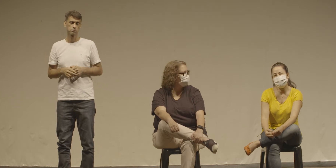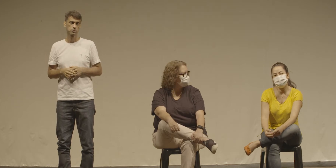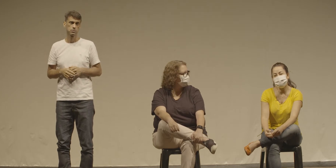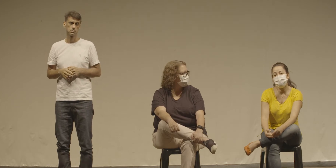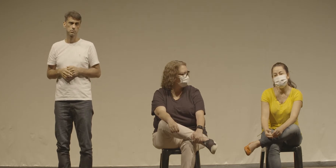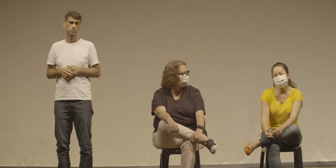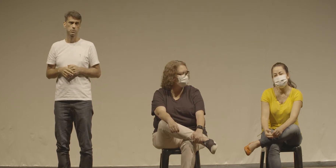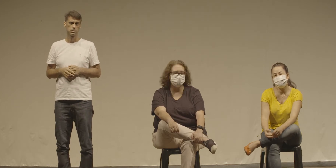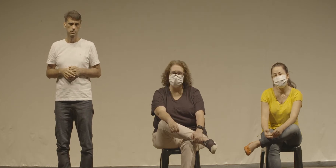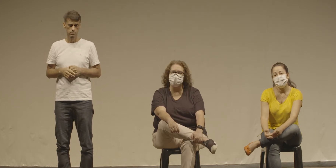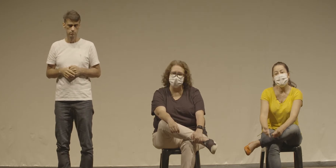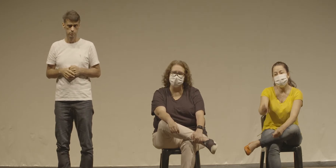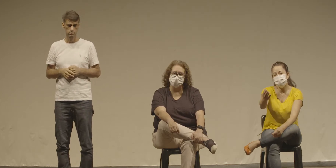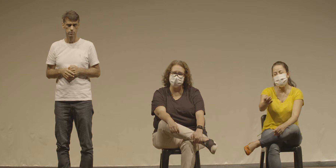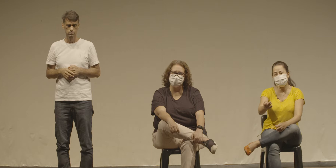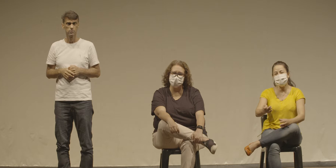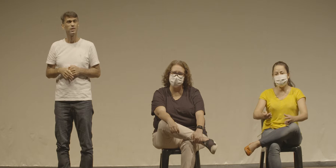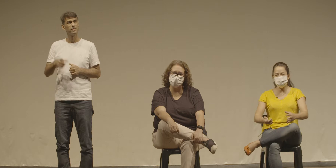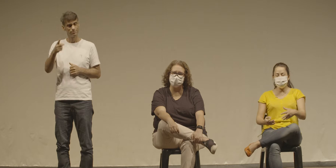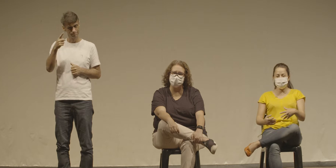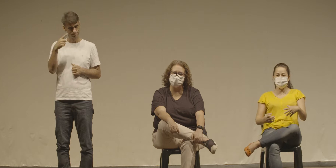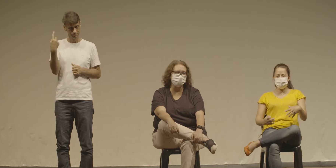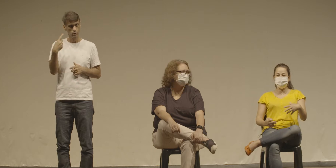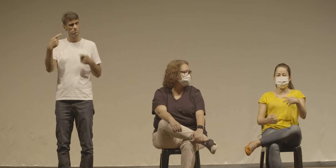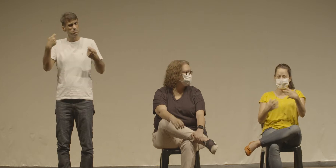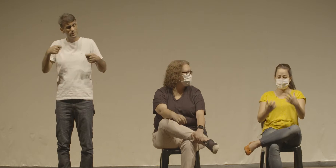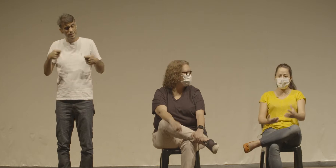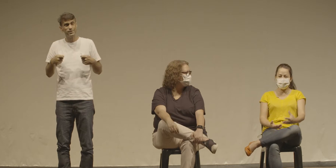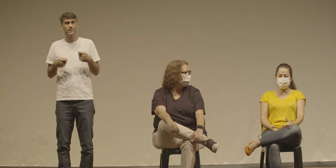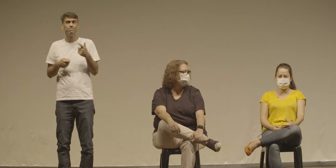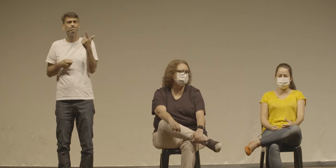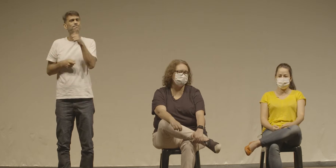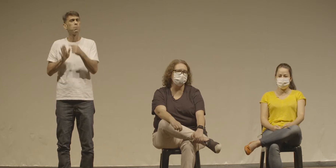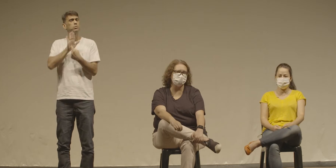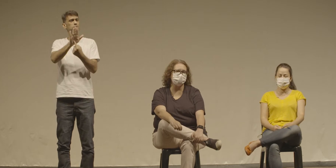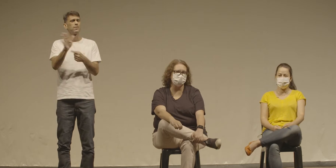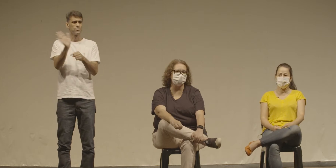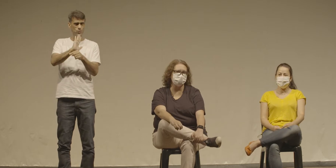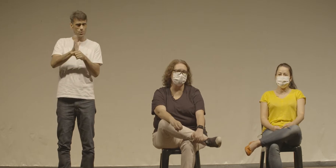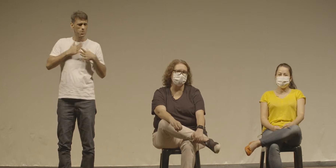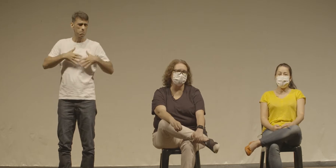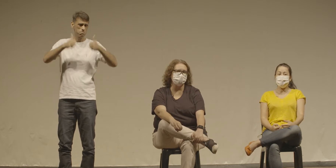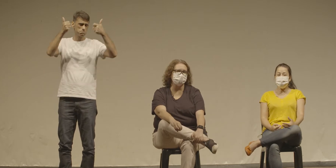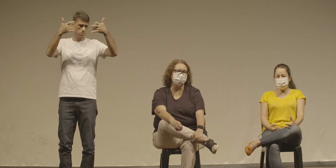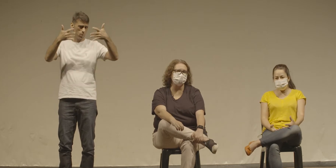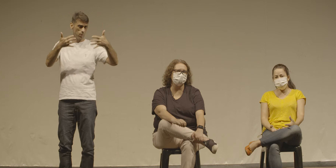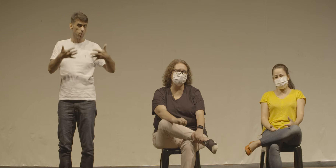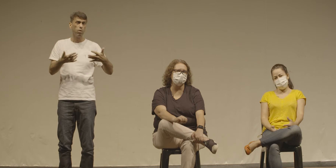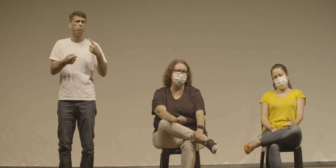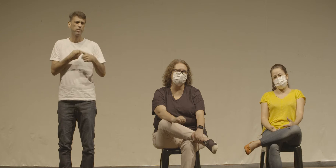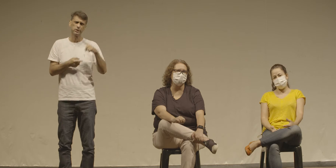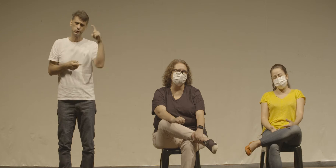E para a gente tá aí. a gente precisava conseguir passar isso no filme, porque era